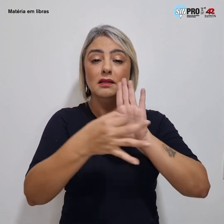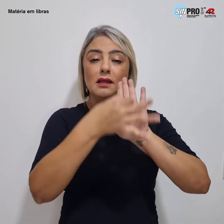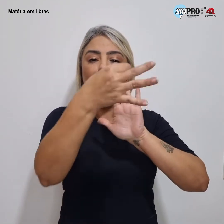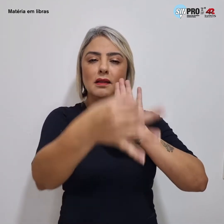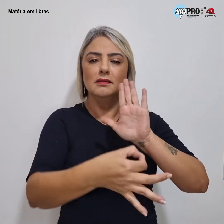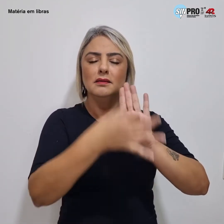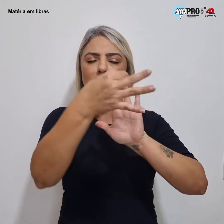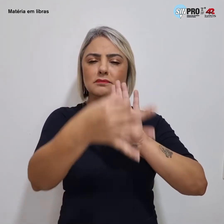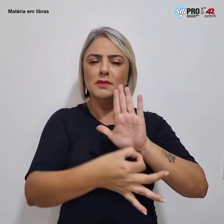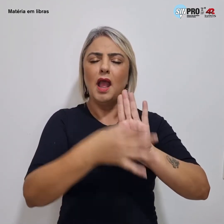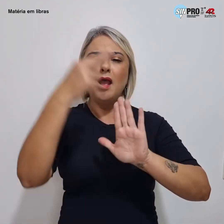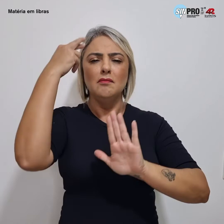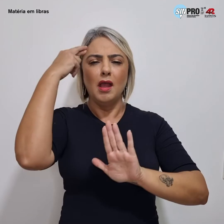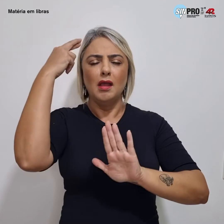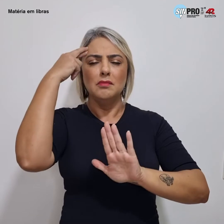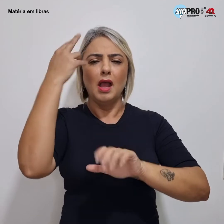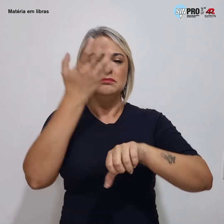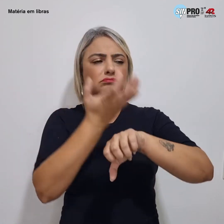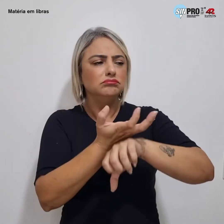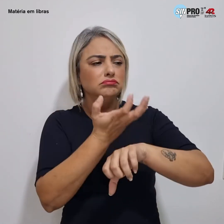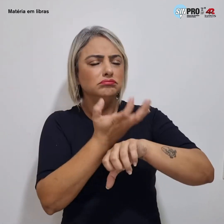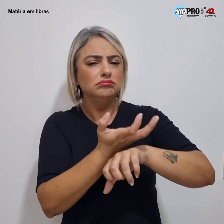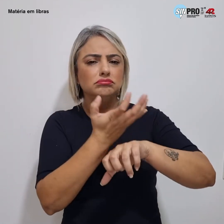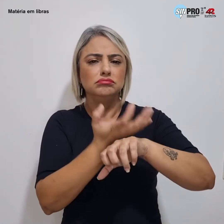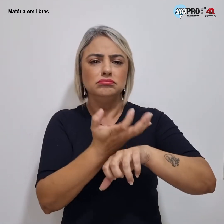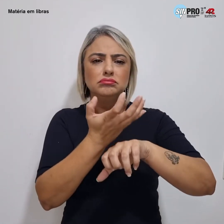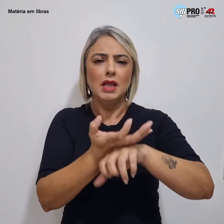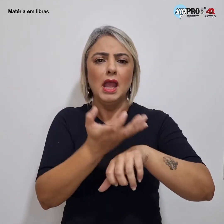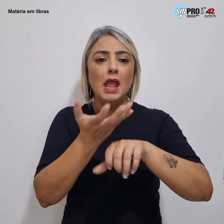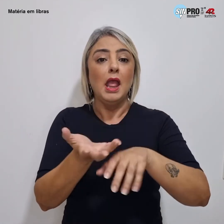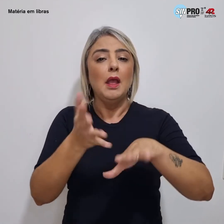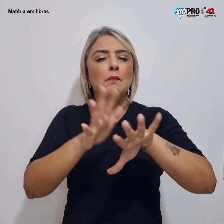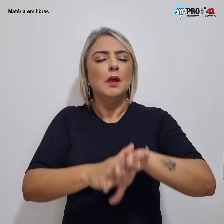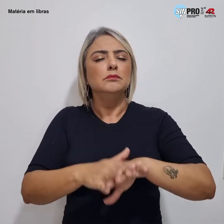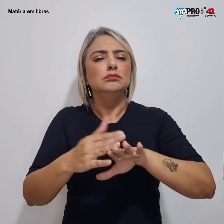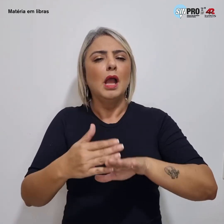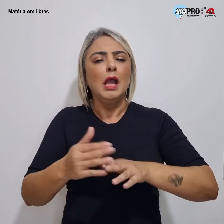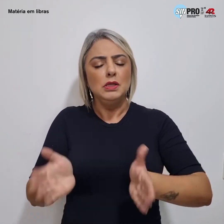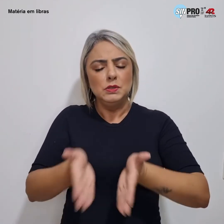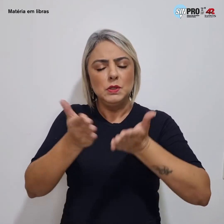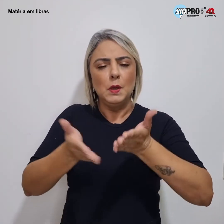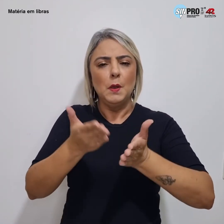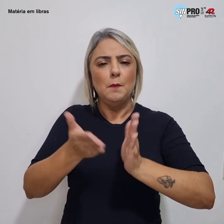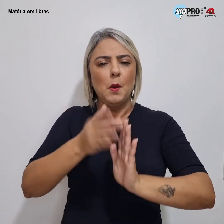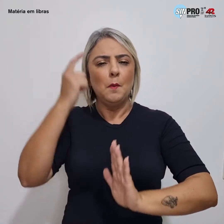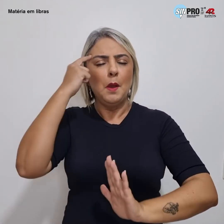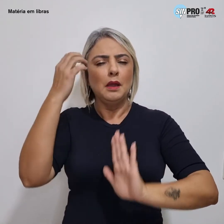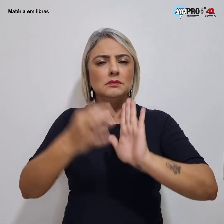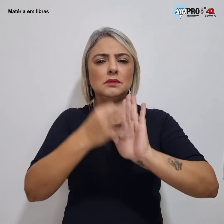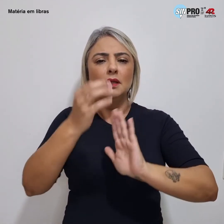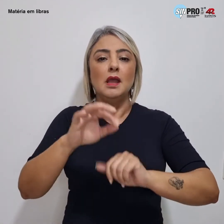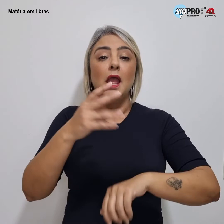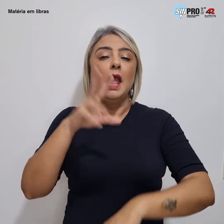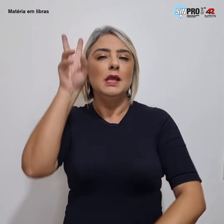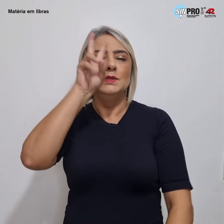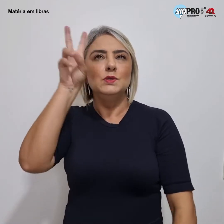educação crítica, reforçando disciplinas que ensejam o pensamento crítico, como